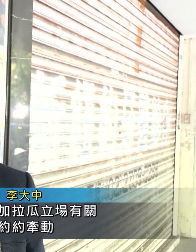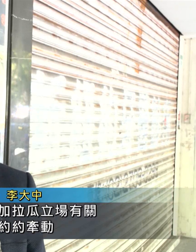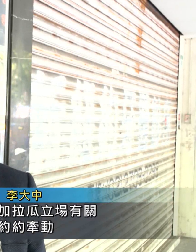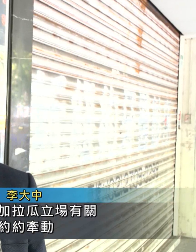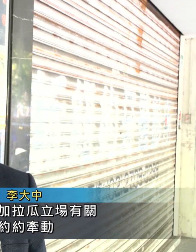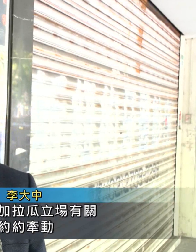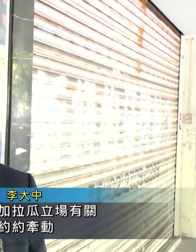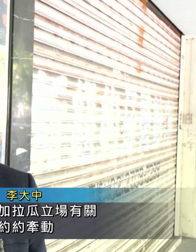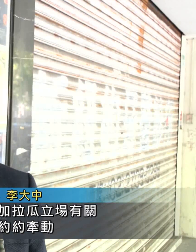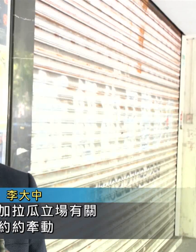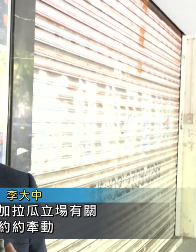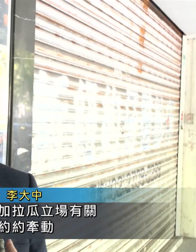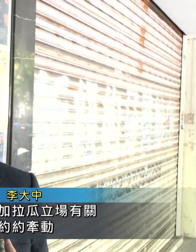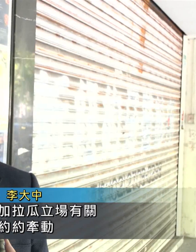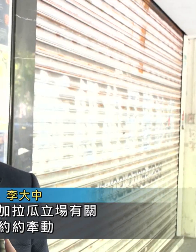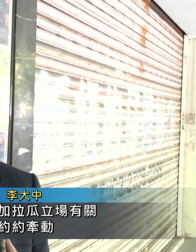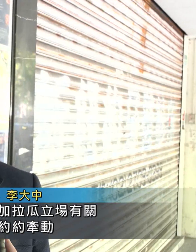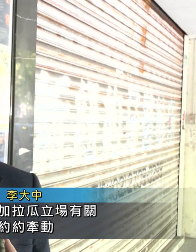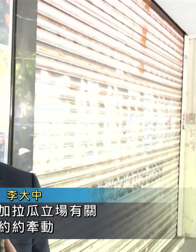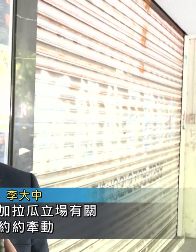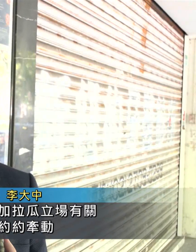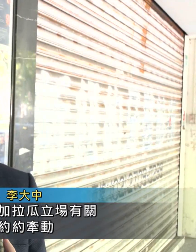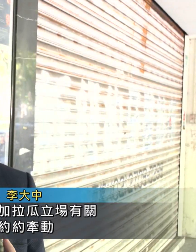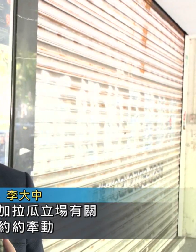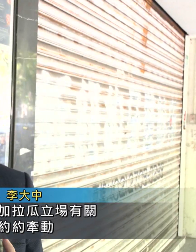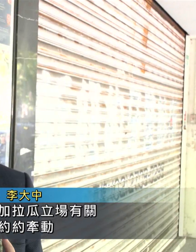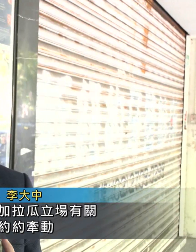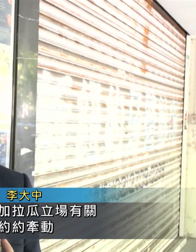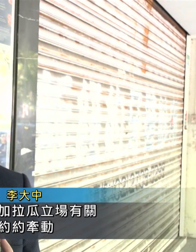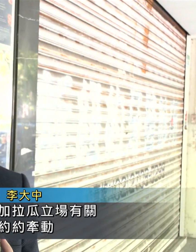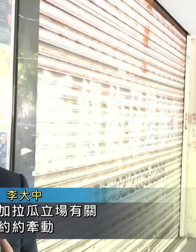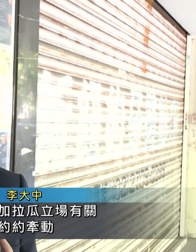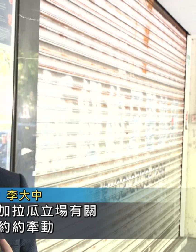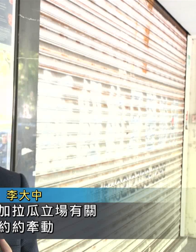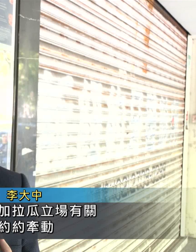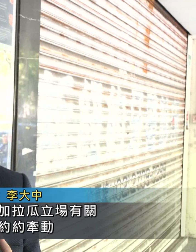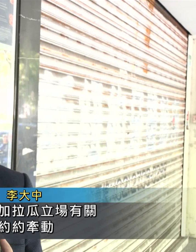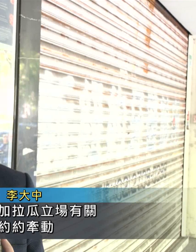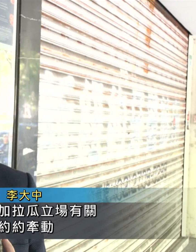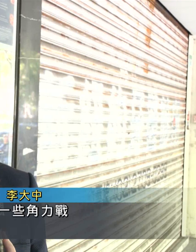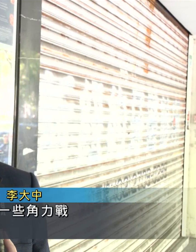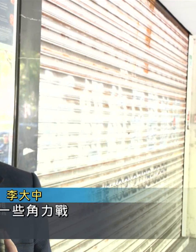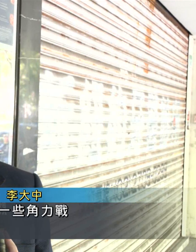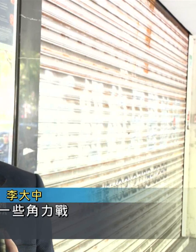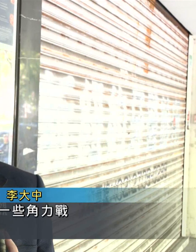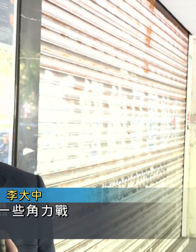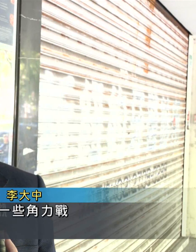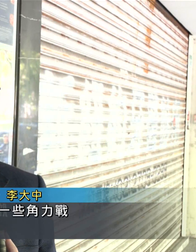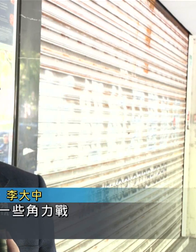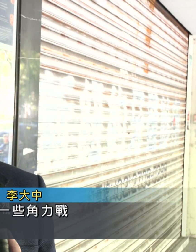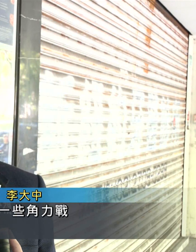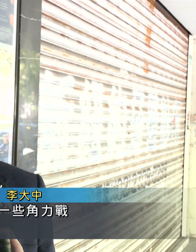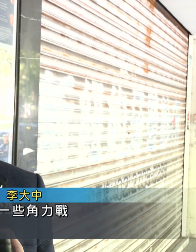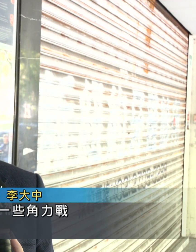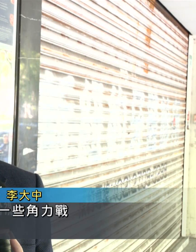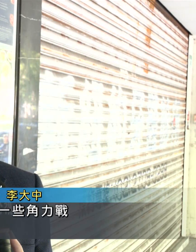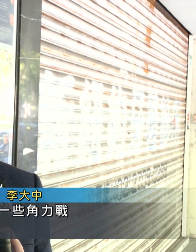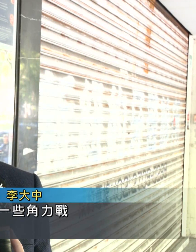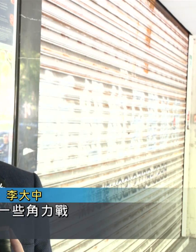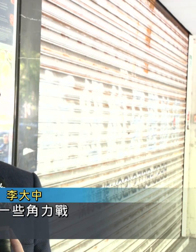瓜的立场有关，但后面可能也隐隐约约牵动两岸在外交方面的一些角力